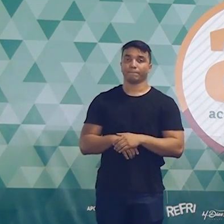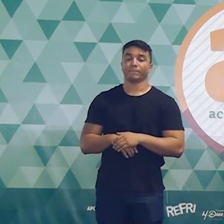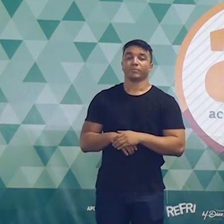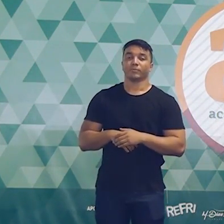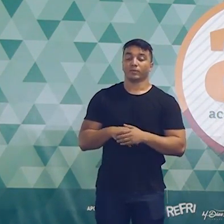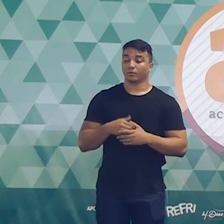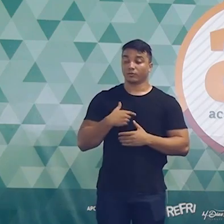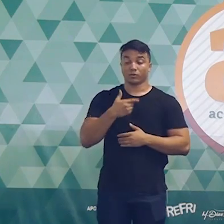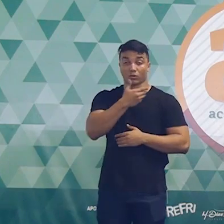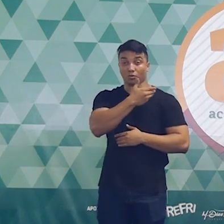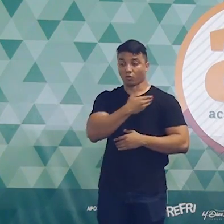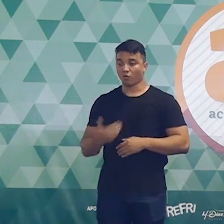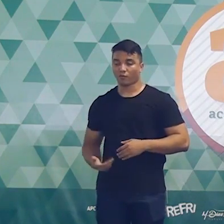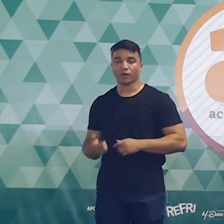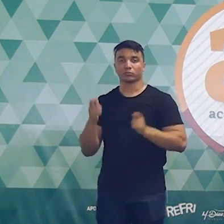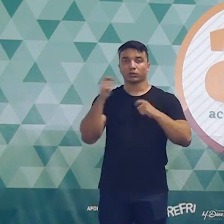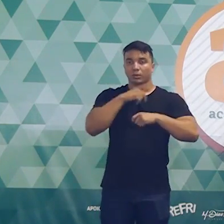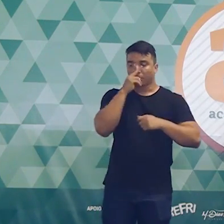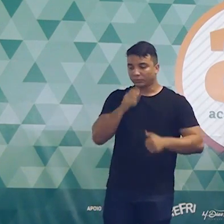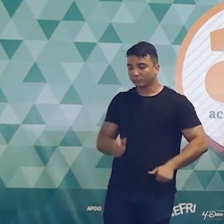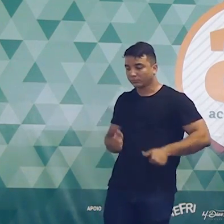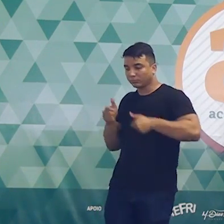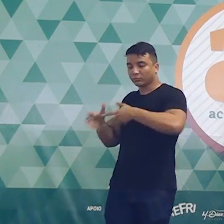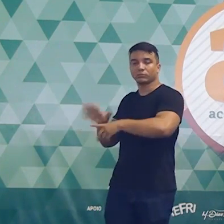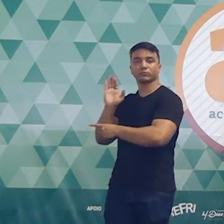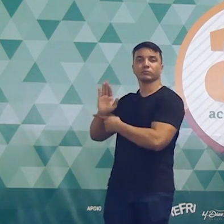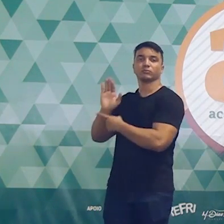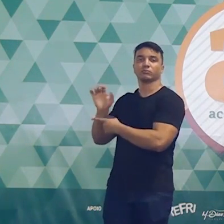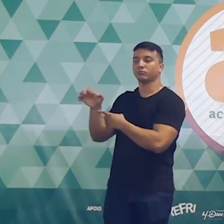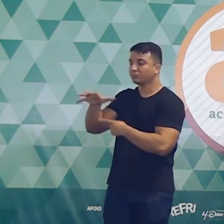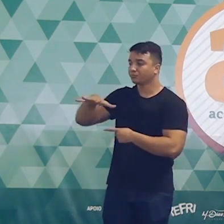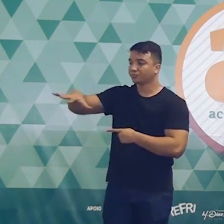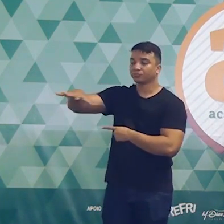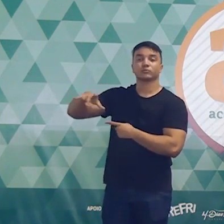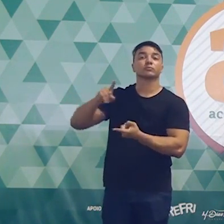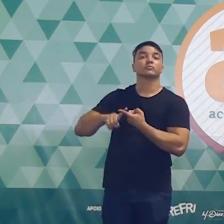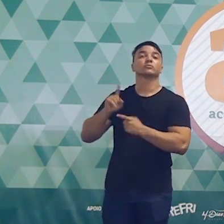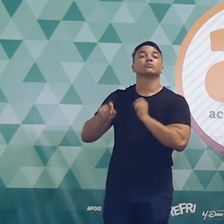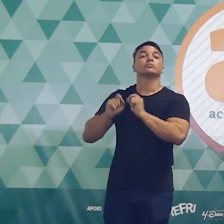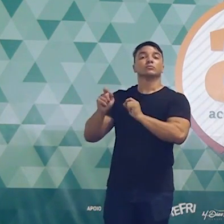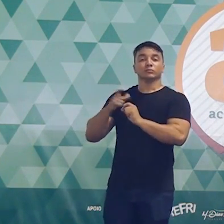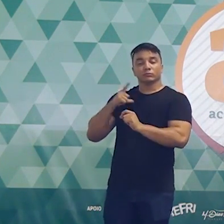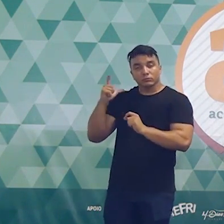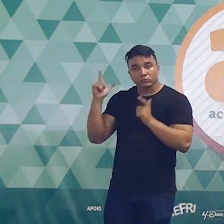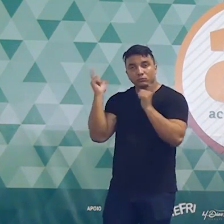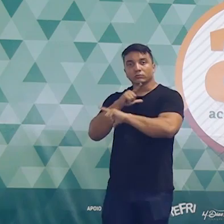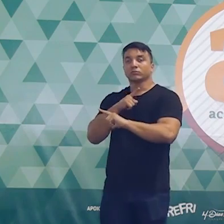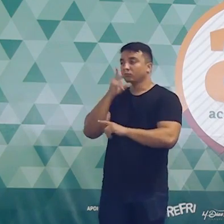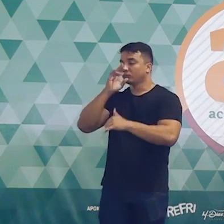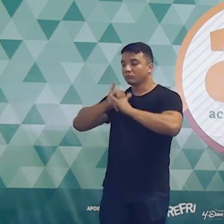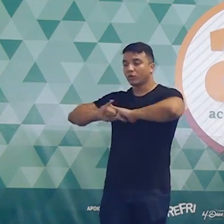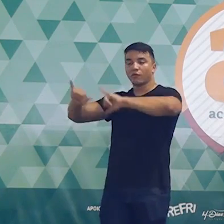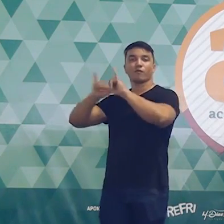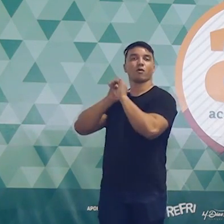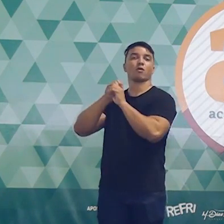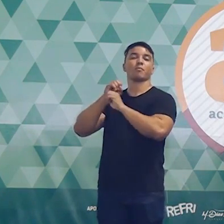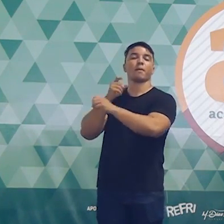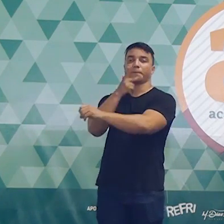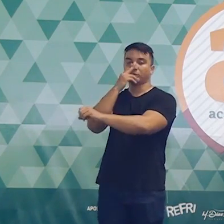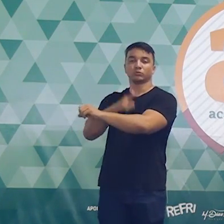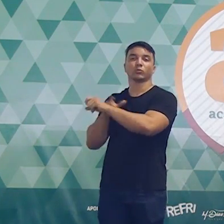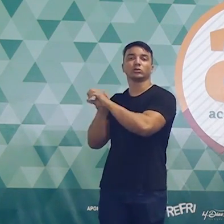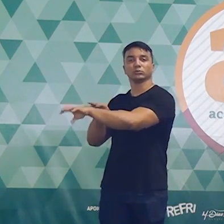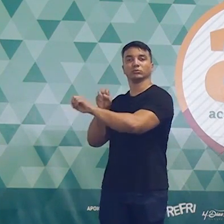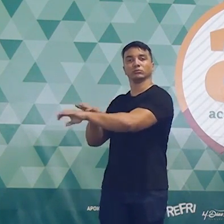Governos fazem o quê? Intensificam investimentos em políticas públicas. Governos fazem o quê? Fazem informes educativos,